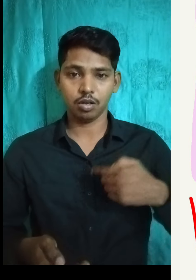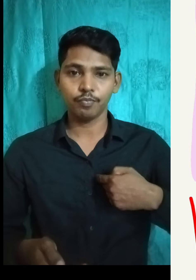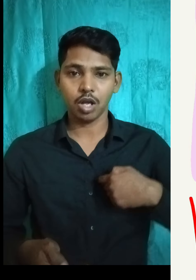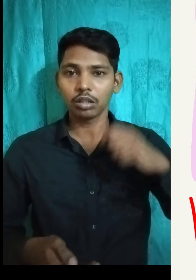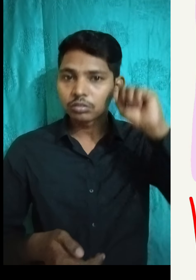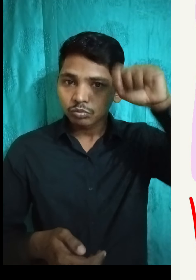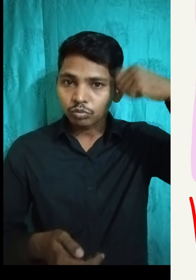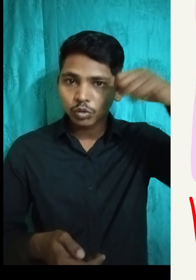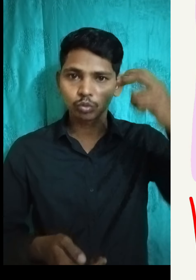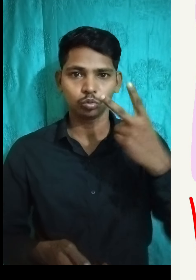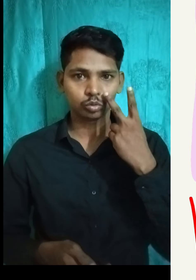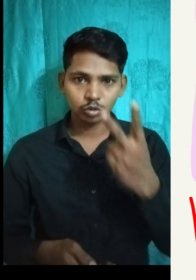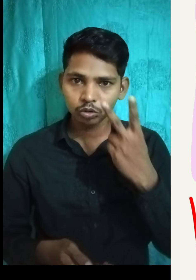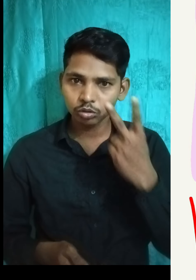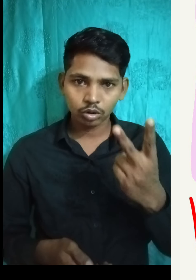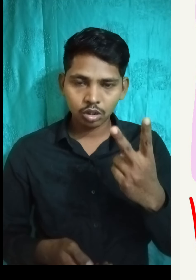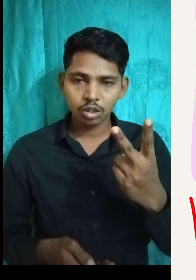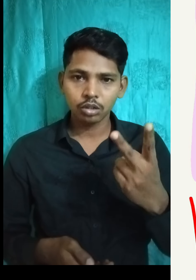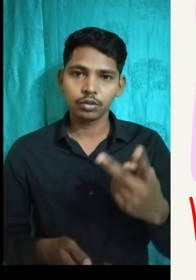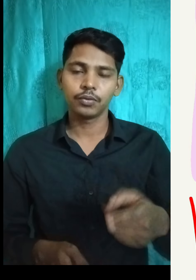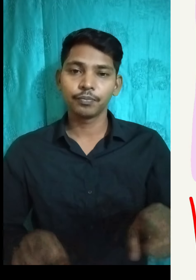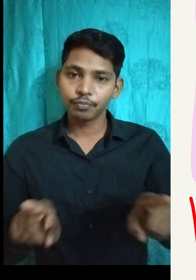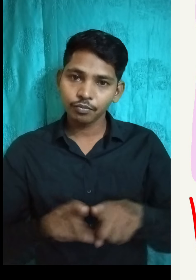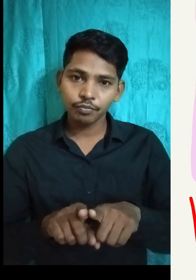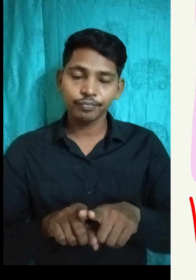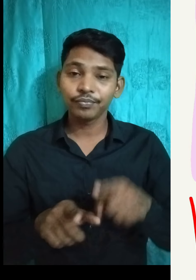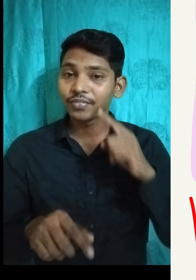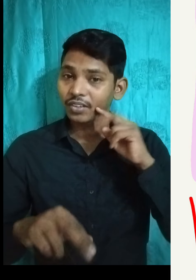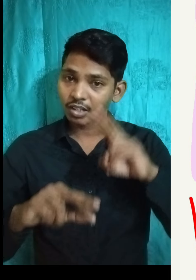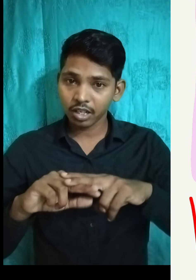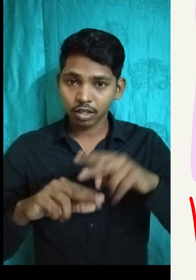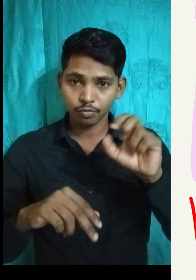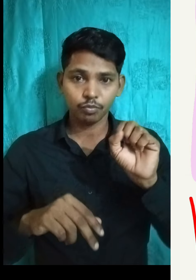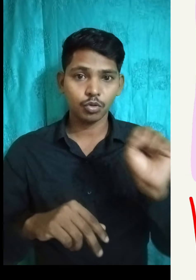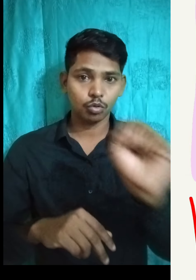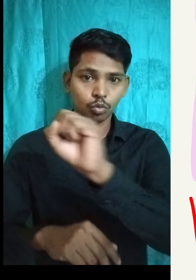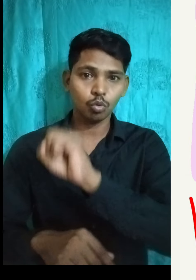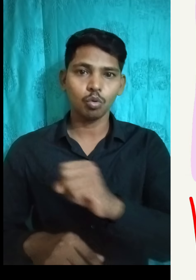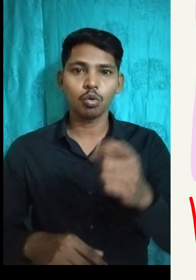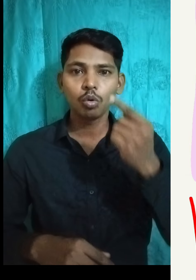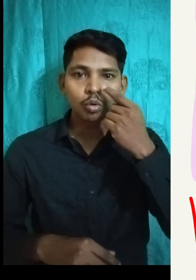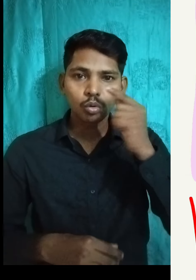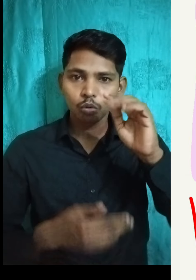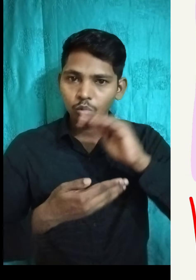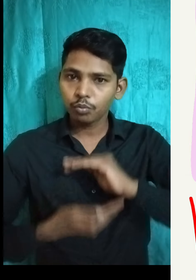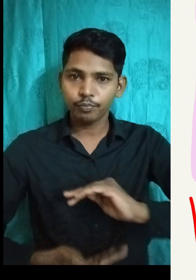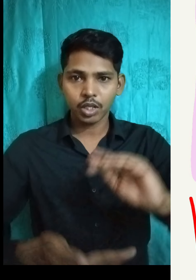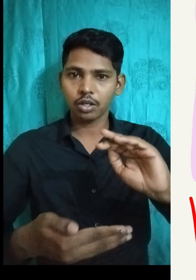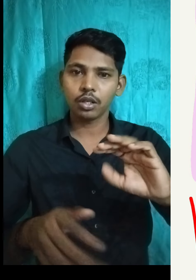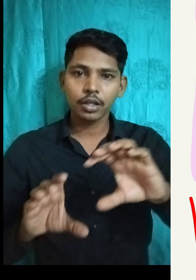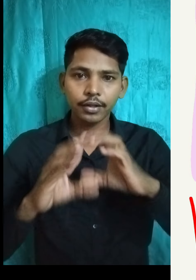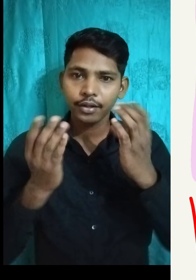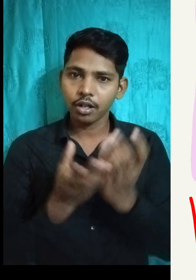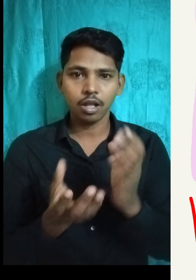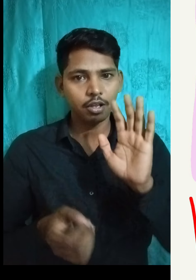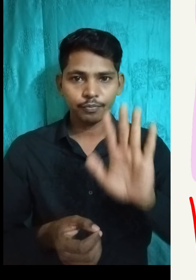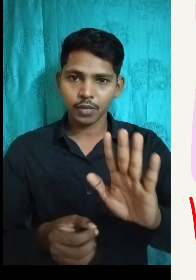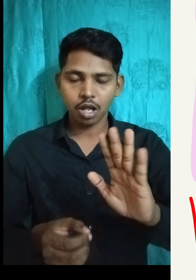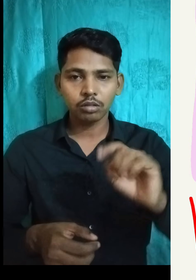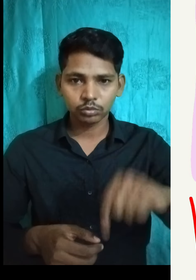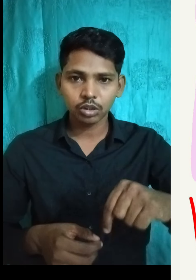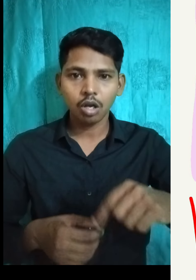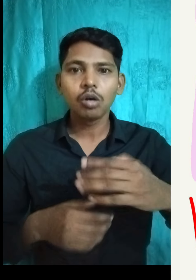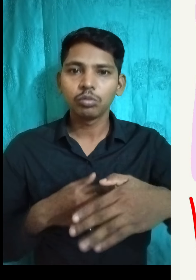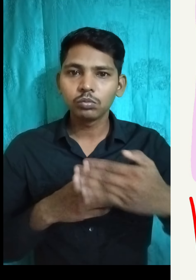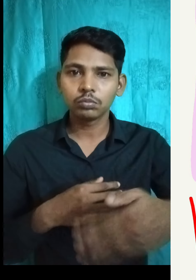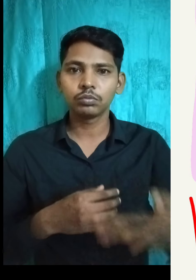अवश्य नामांकन लें। और क्लास 6 से लेकर क्लास 12 तक बिल्कुल निश्चिंत हो जाएं।